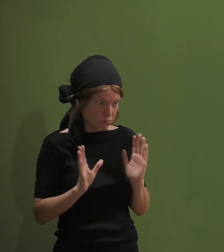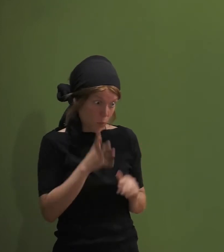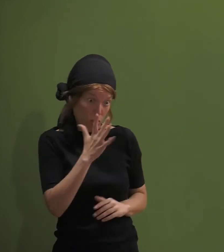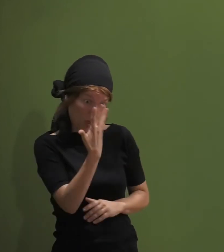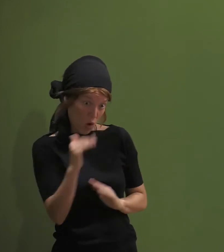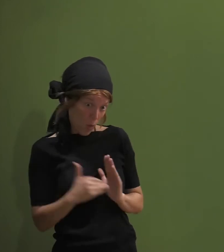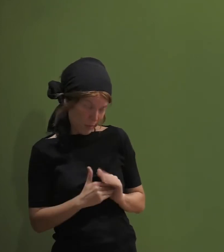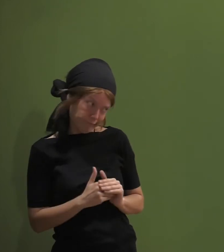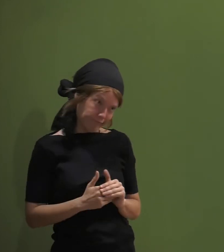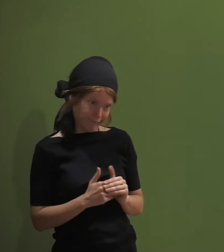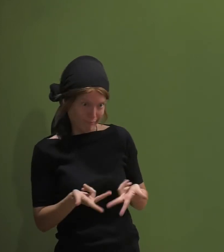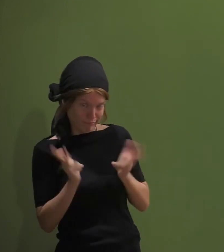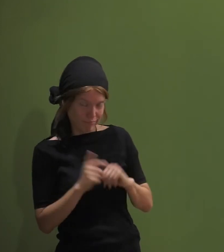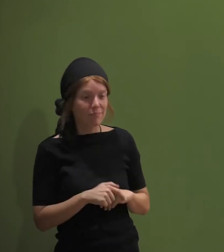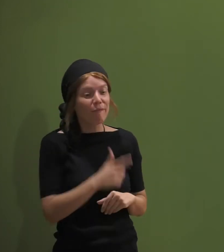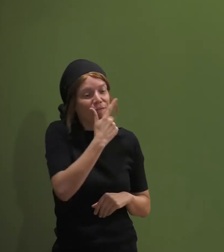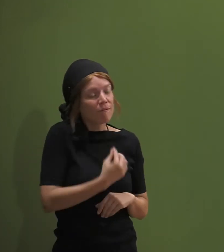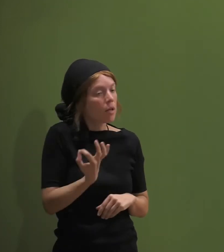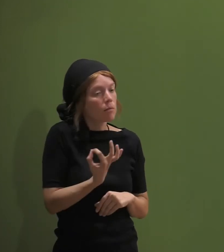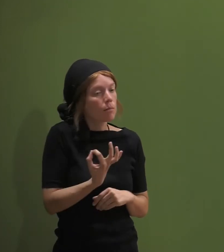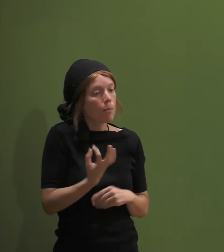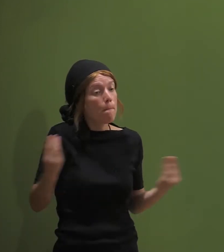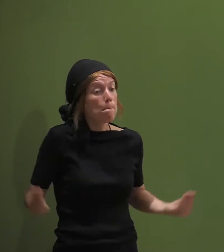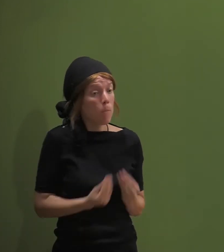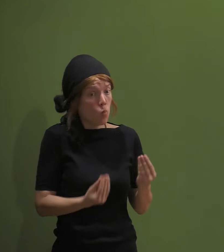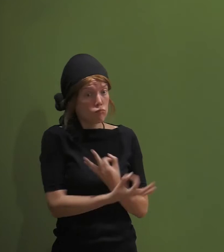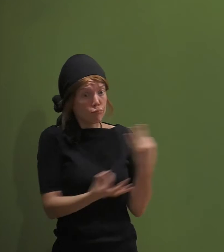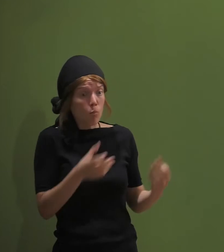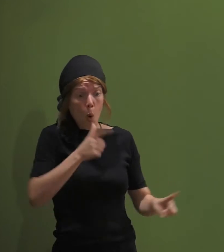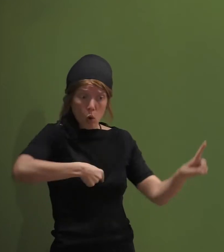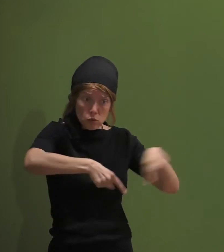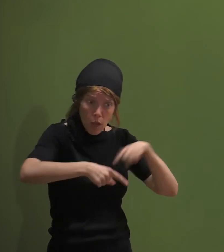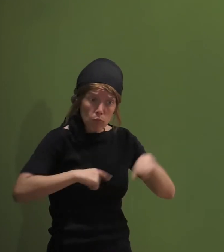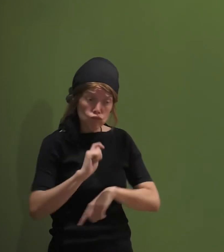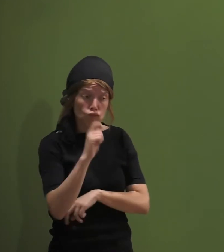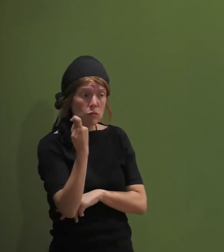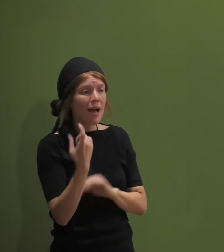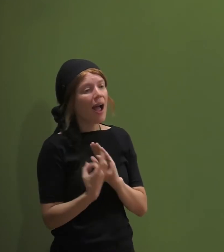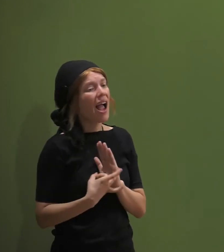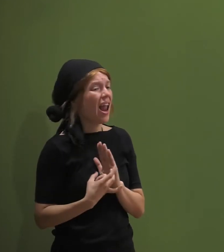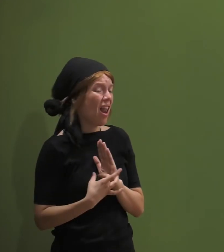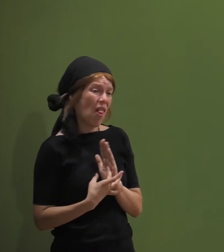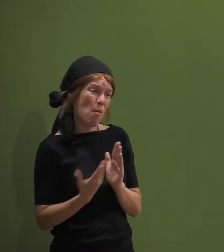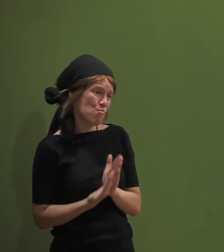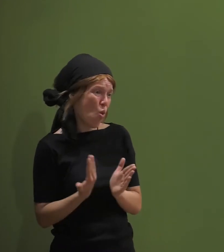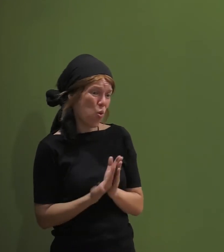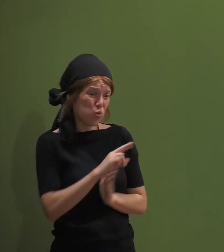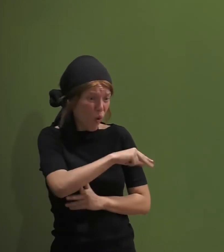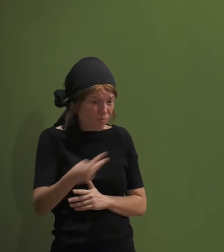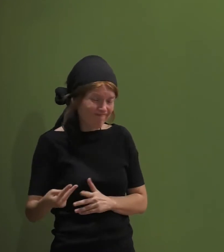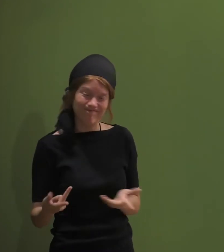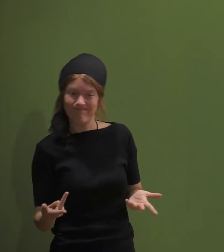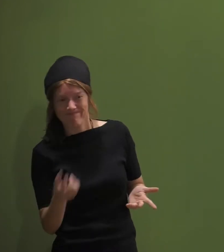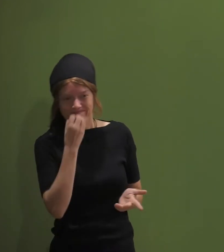autorizados, fácilmente se puede entender que, a pesar de la mejora en la eficiencia del transporte conseguida, la calidad del producto final no es la más